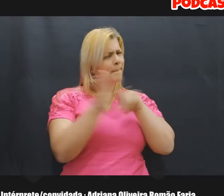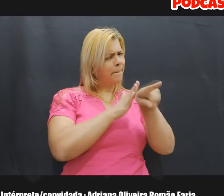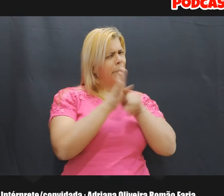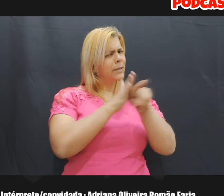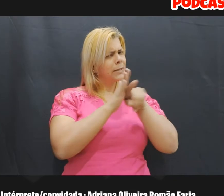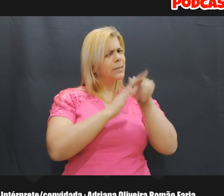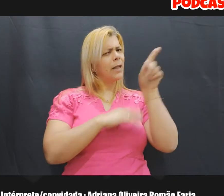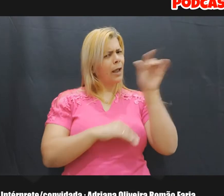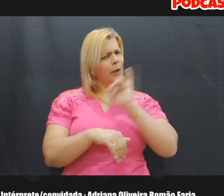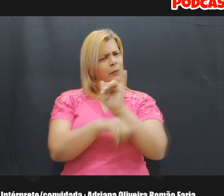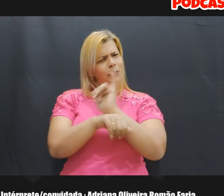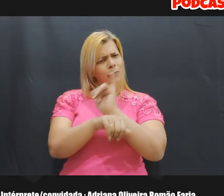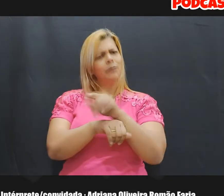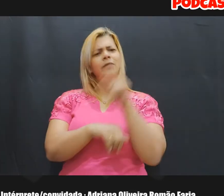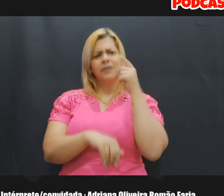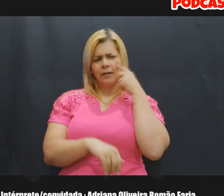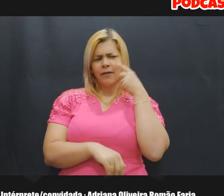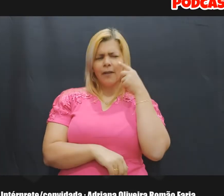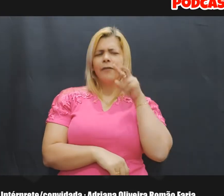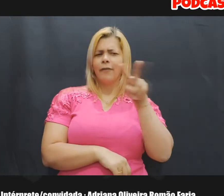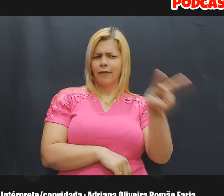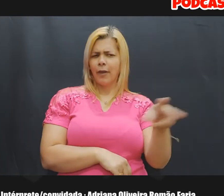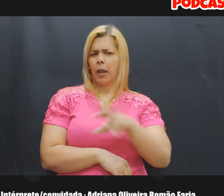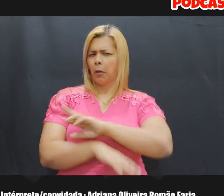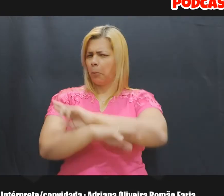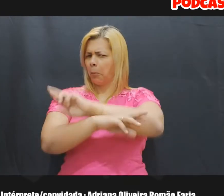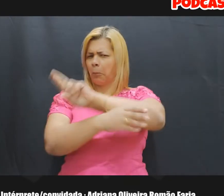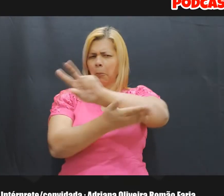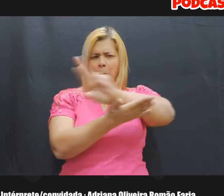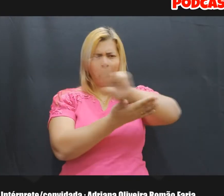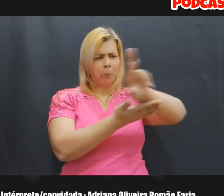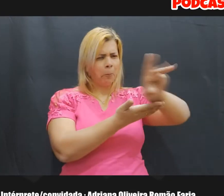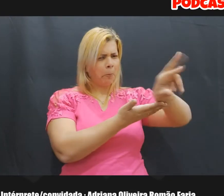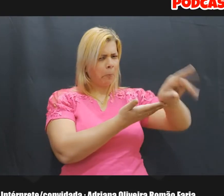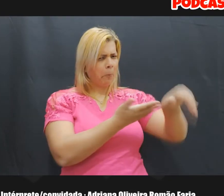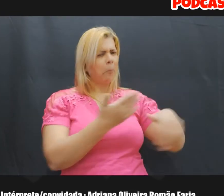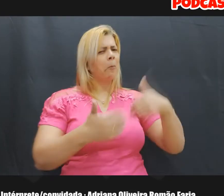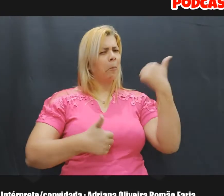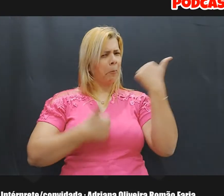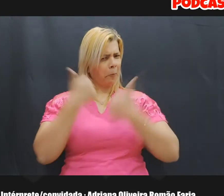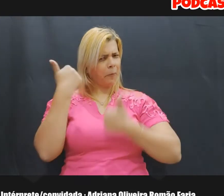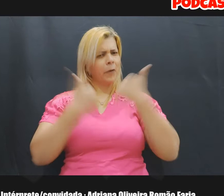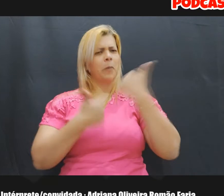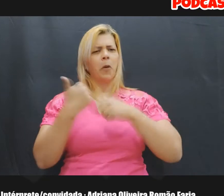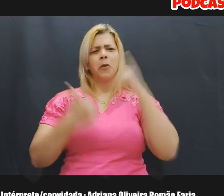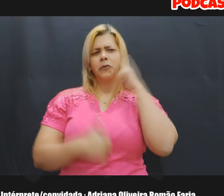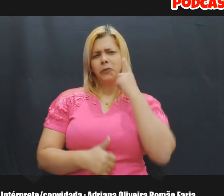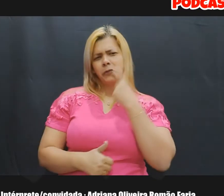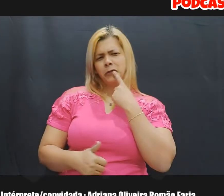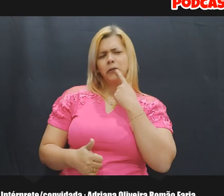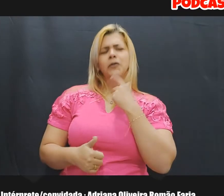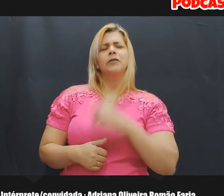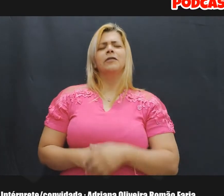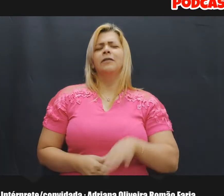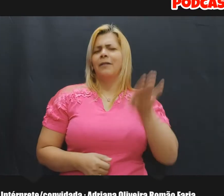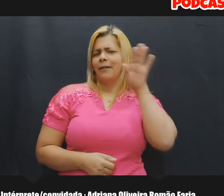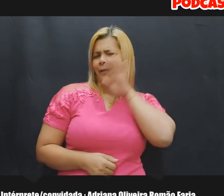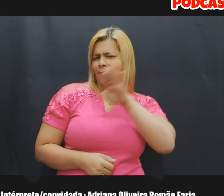no YouTube que você vai ver vários, né? Times de surdos jogando